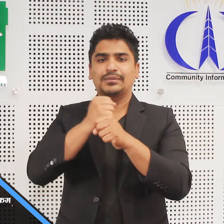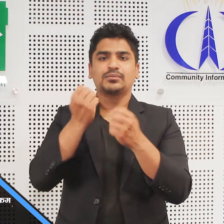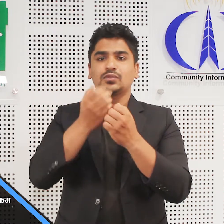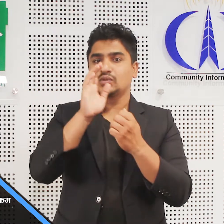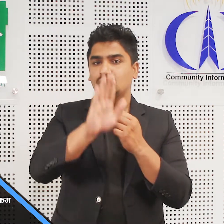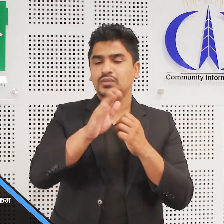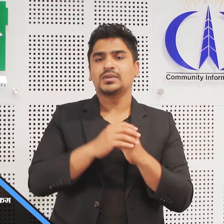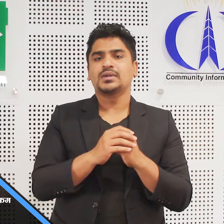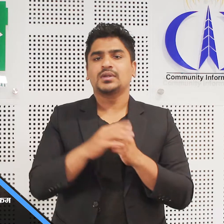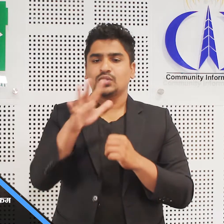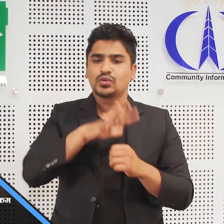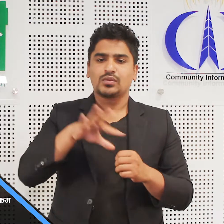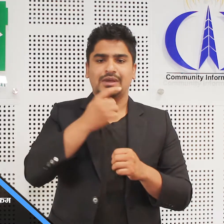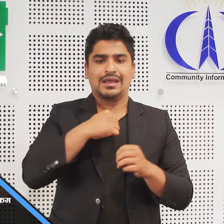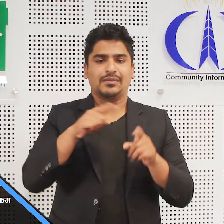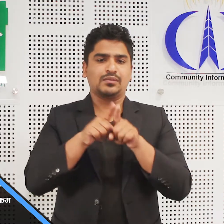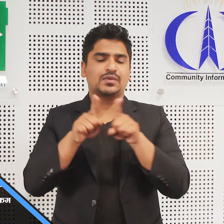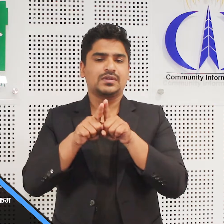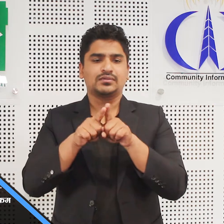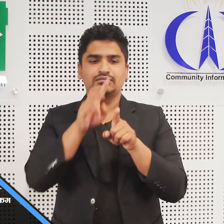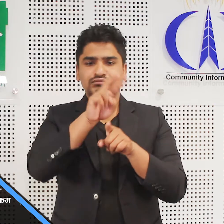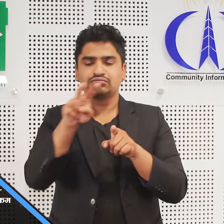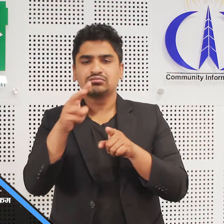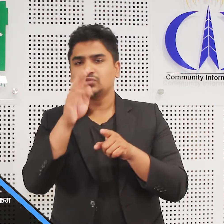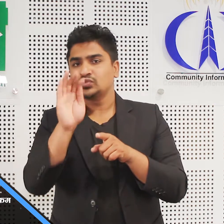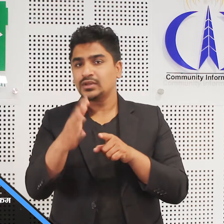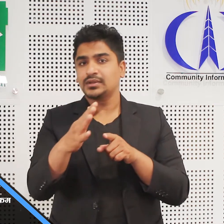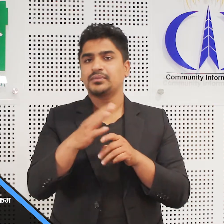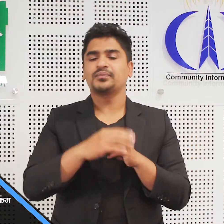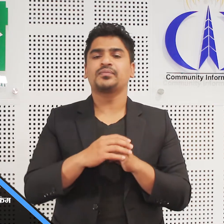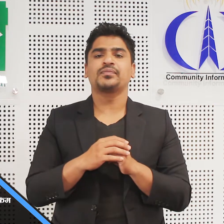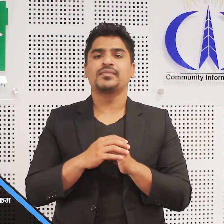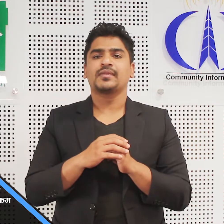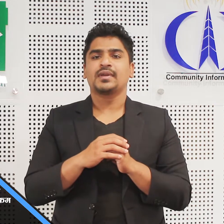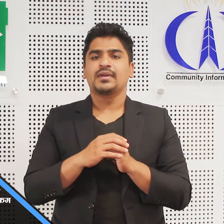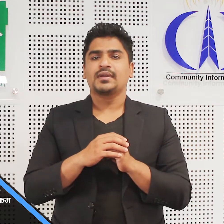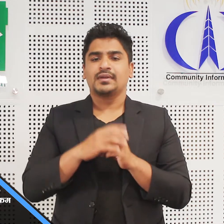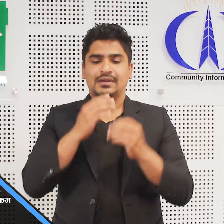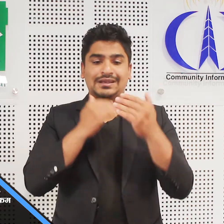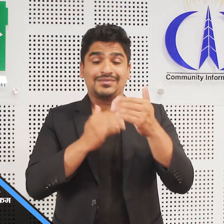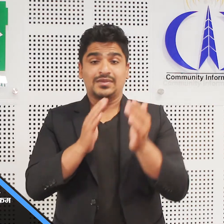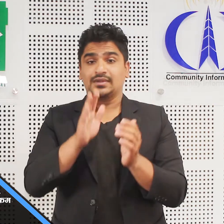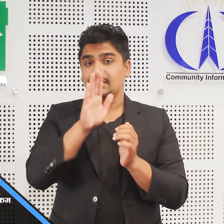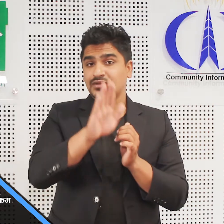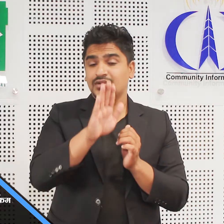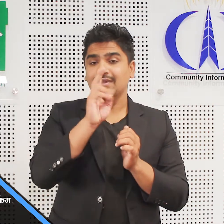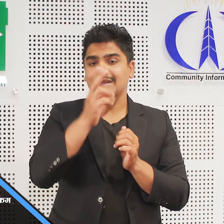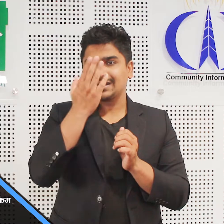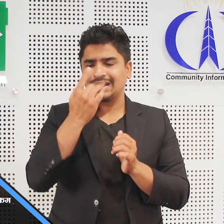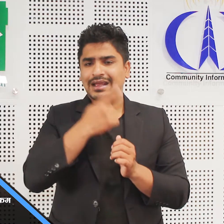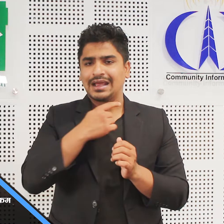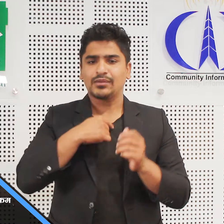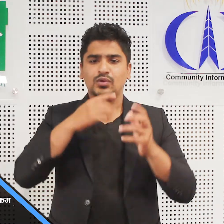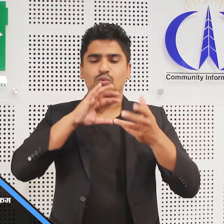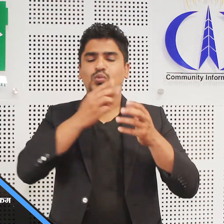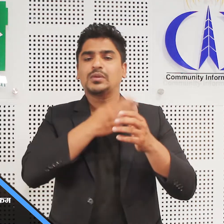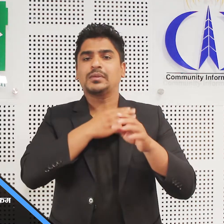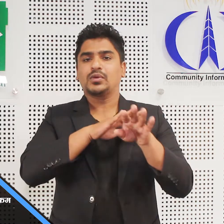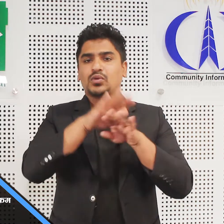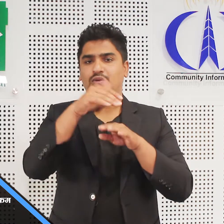उद्यमी सङ्घहरू जिल्ला जिल्लामा छन्, हामी उहाँहरूसँग आबद्ध भएर काम गर्छौँ होइन, अब सबै त हामी पनि समेट्न सक्दैनौँ होइन, हाम्रो त